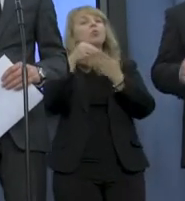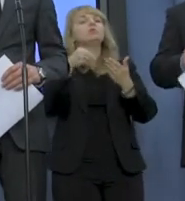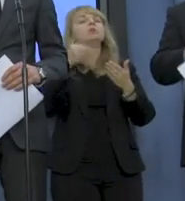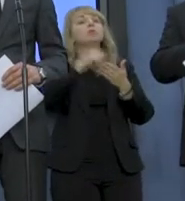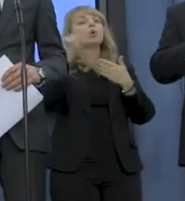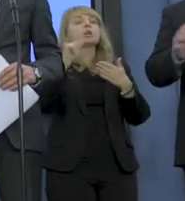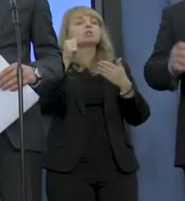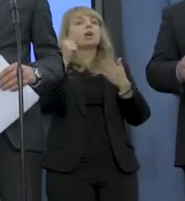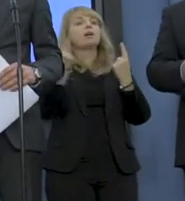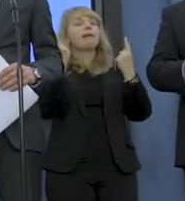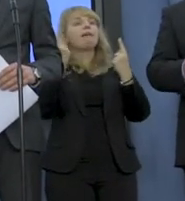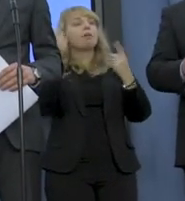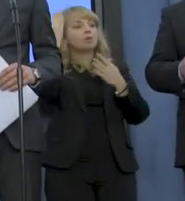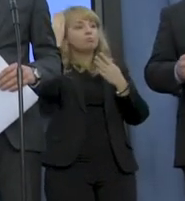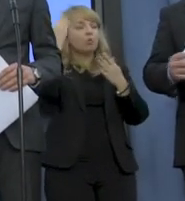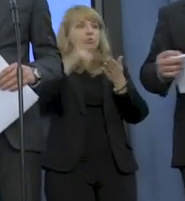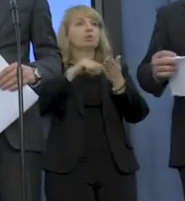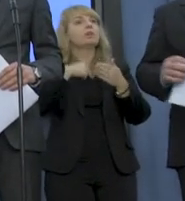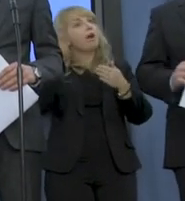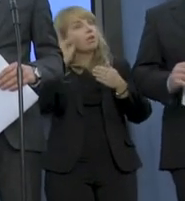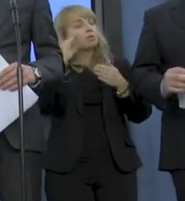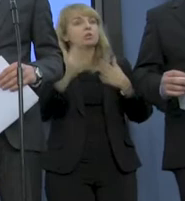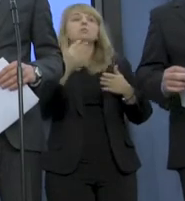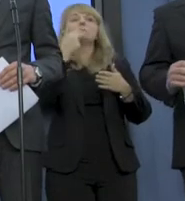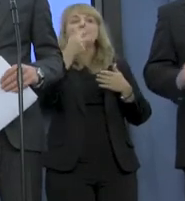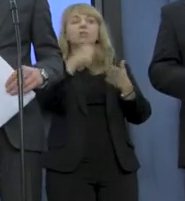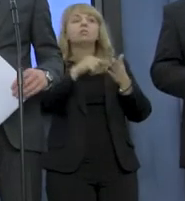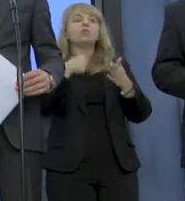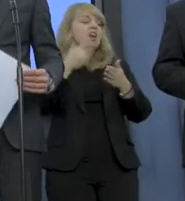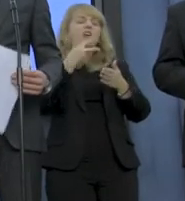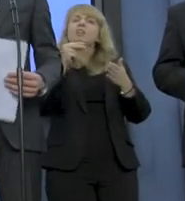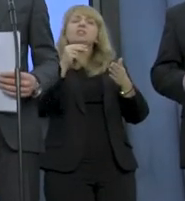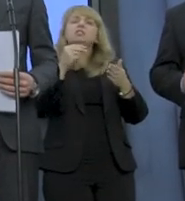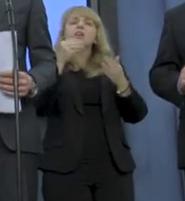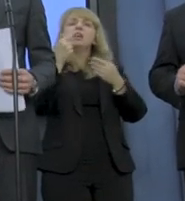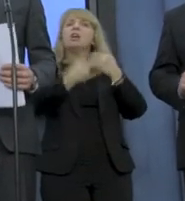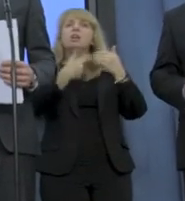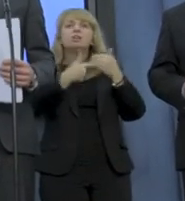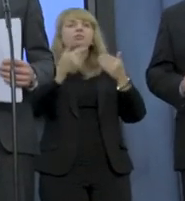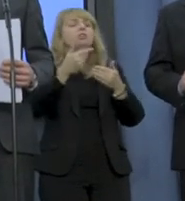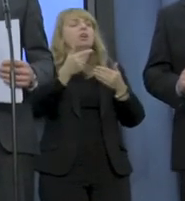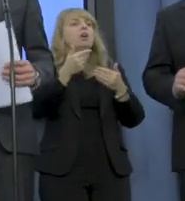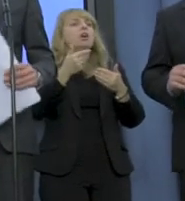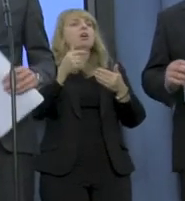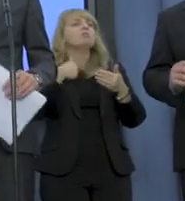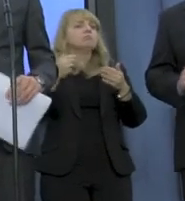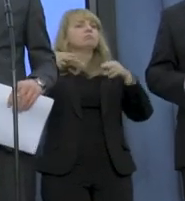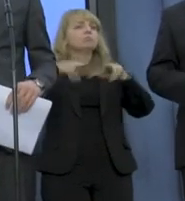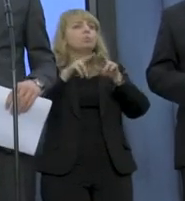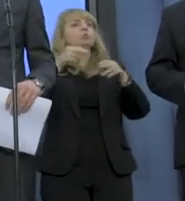kilku istotnych faktów. Nie liczę już, która to jest moja konferencja